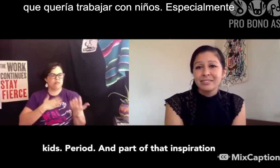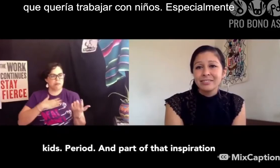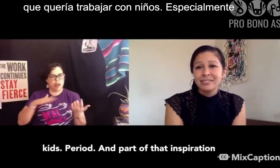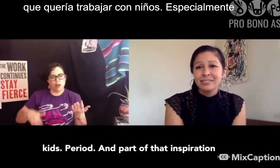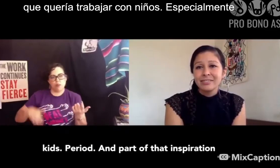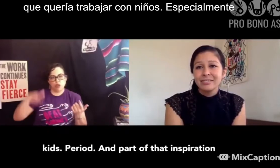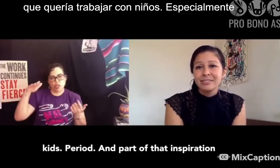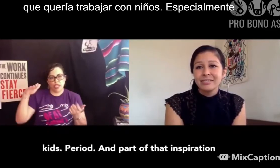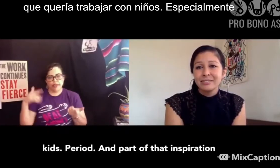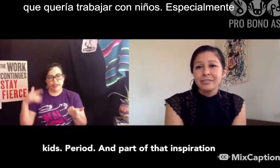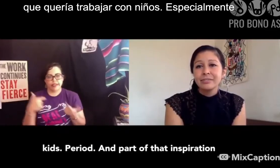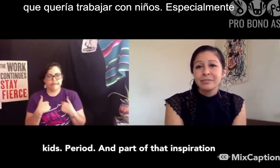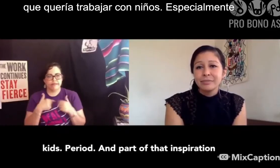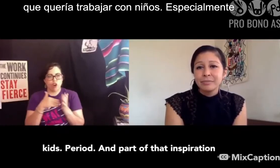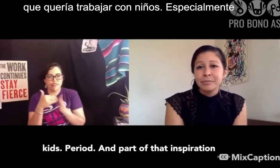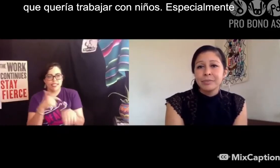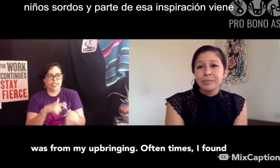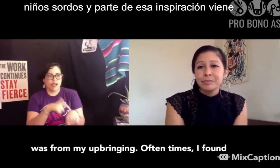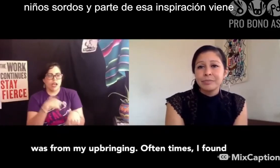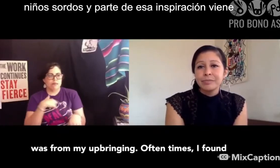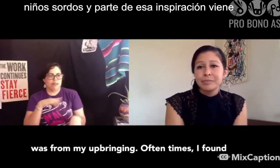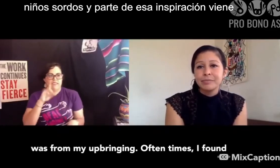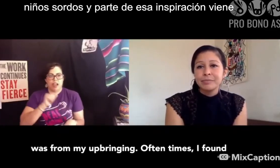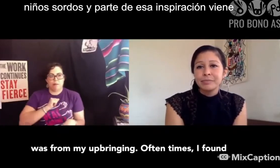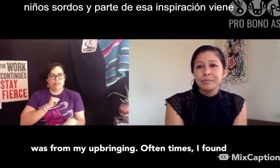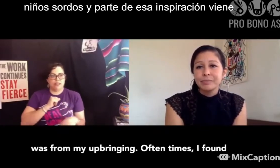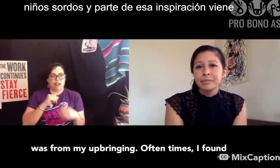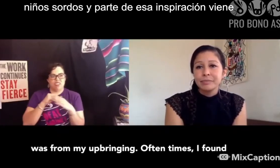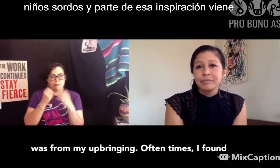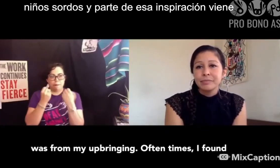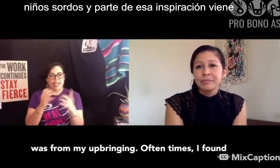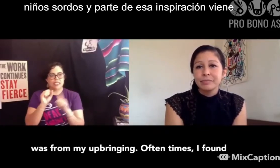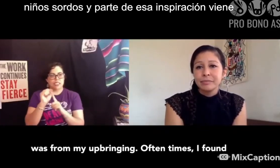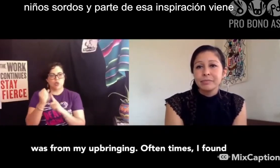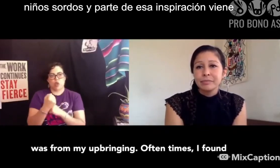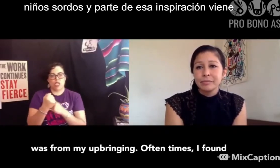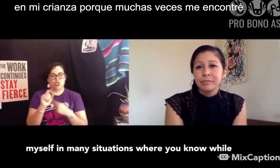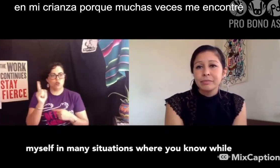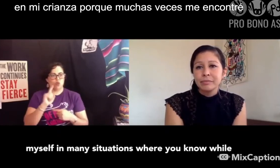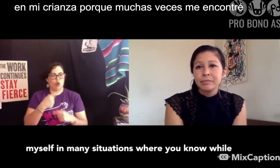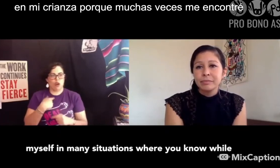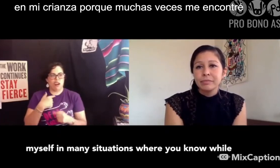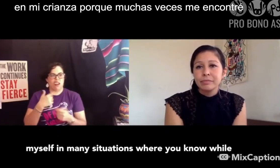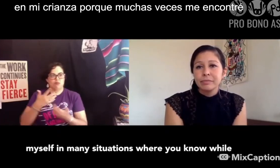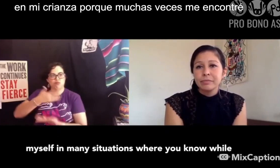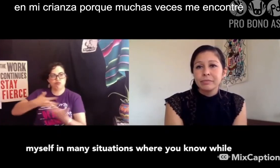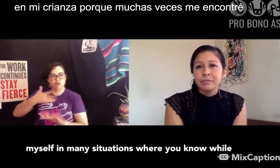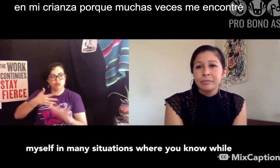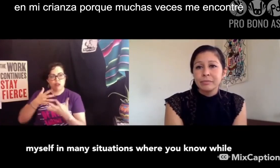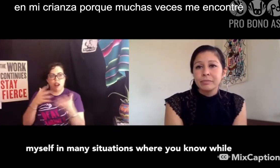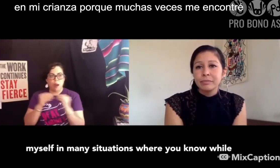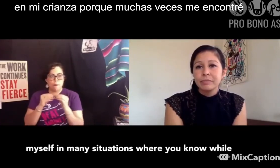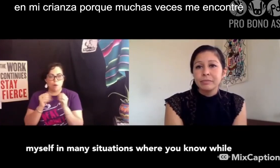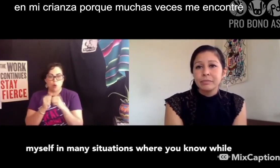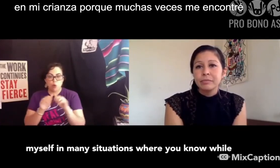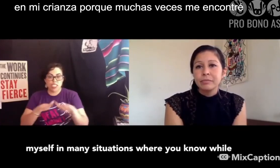quería trabajar con niños, y especialmente niños sordos, y parte de esa inspiración viene en mi crianza,